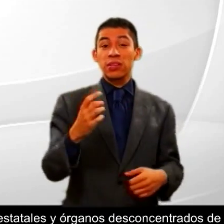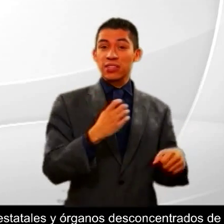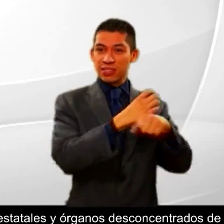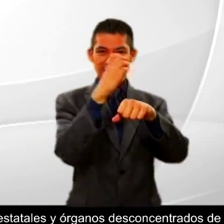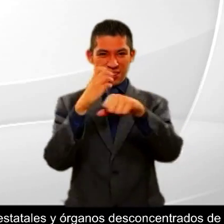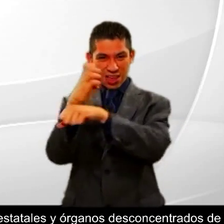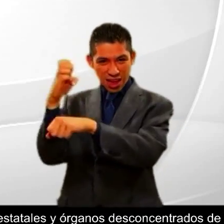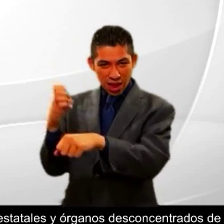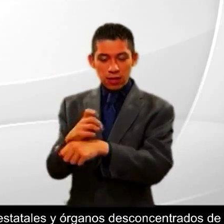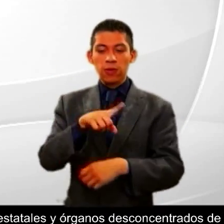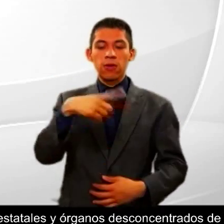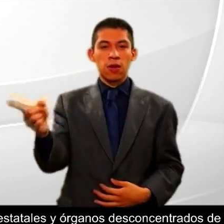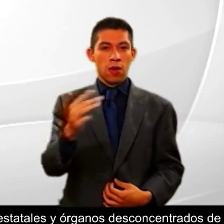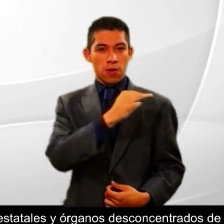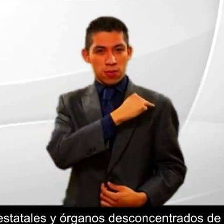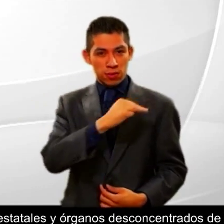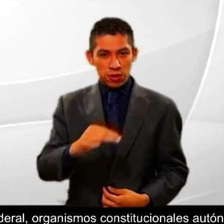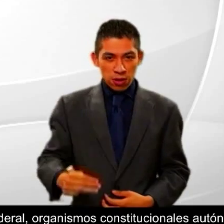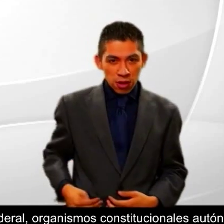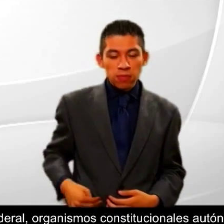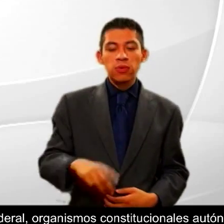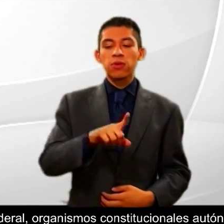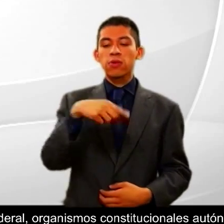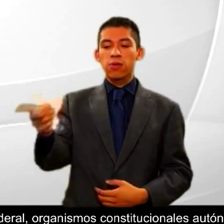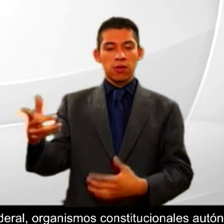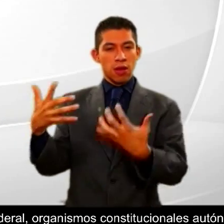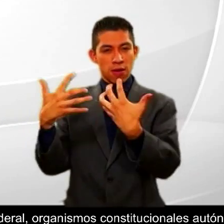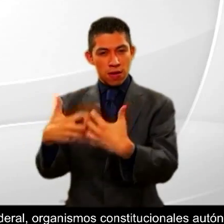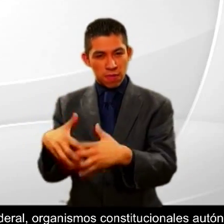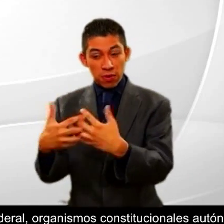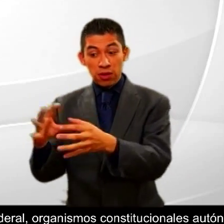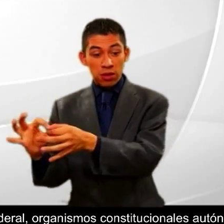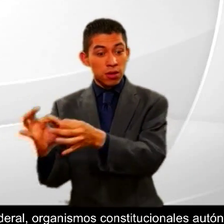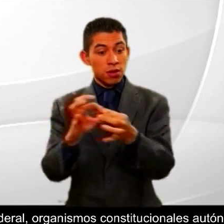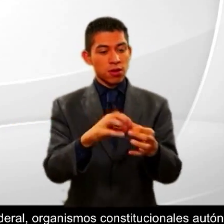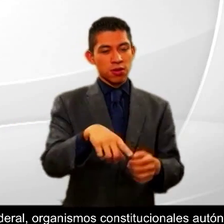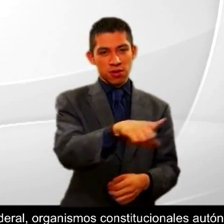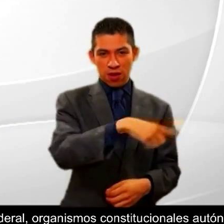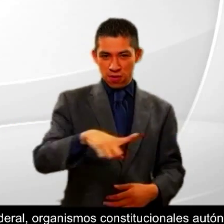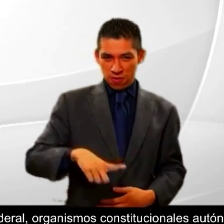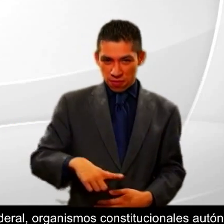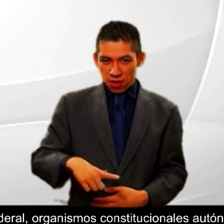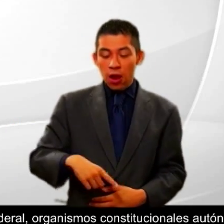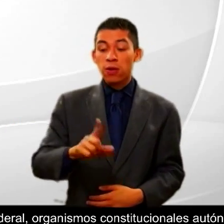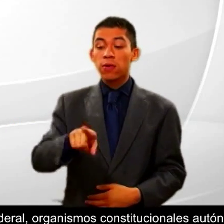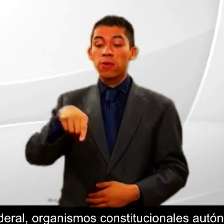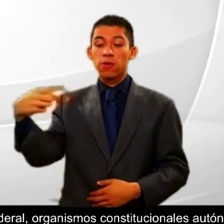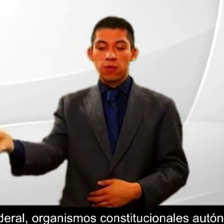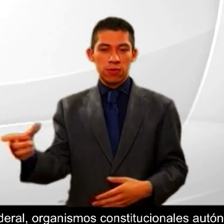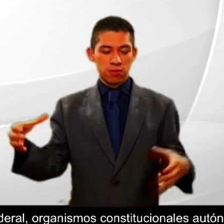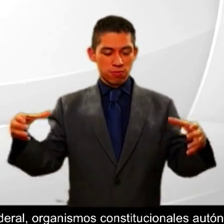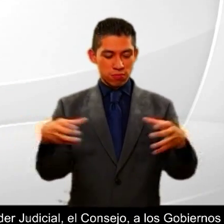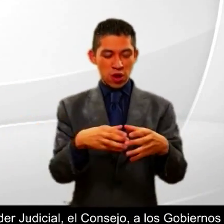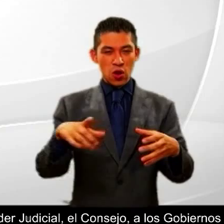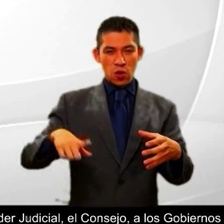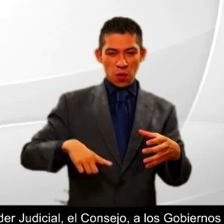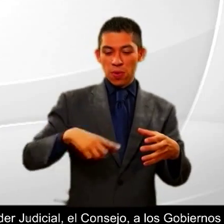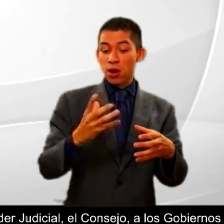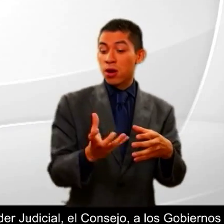desconcentrados de la administración pública federal Organismos constitucionales autónomos, poder legislativo, poder